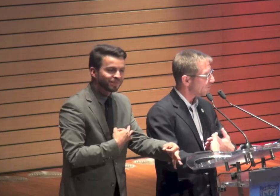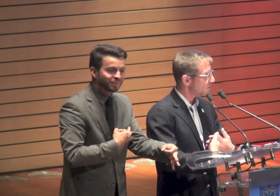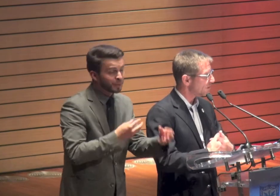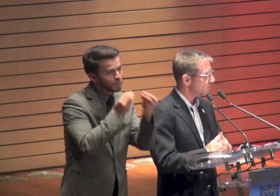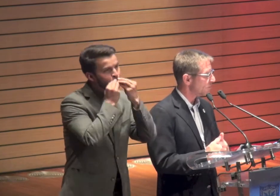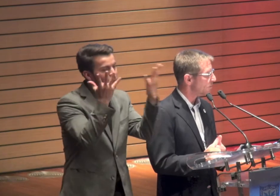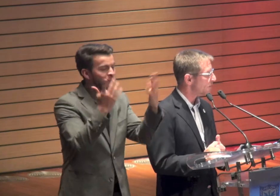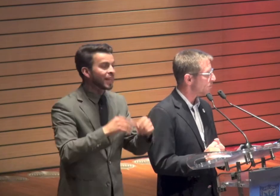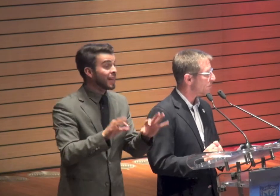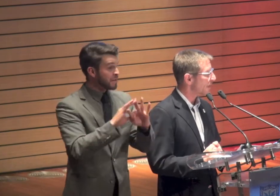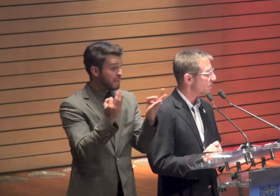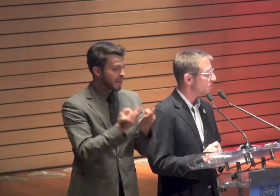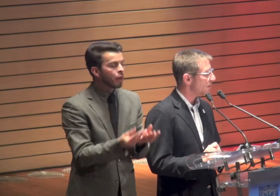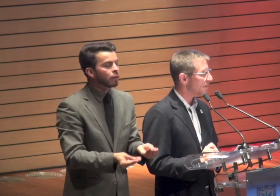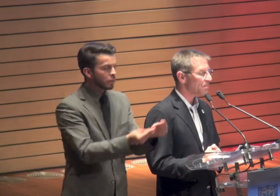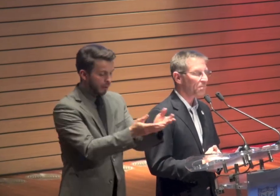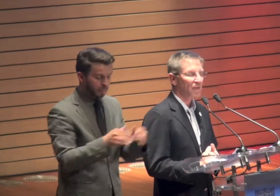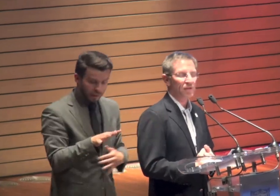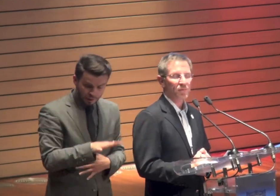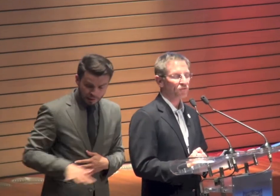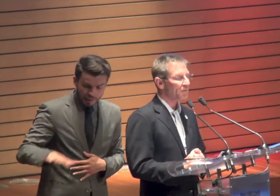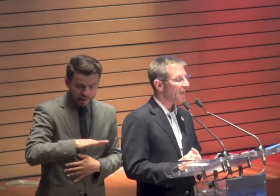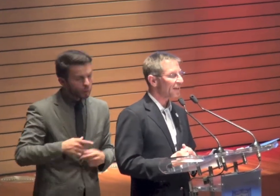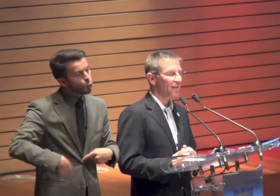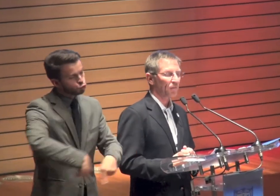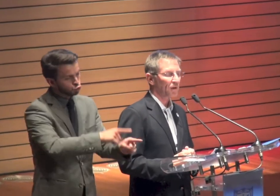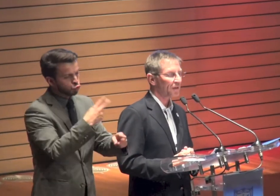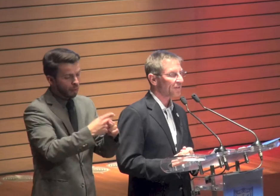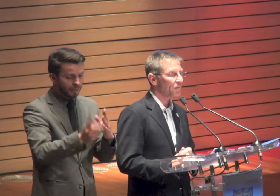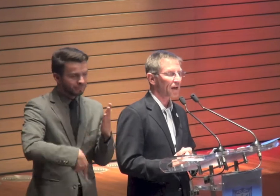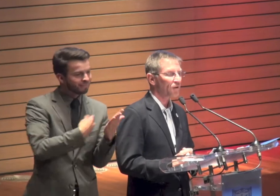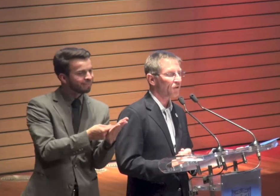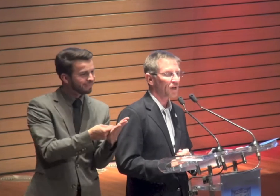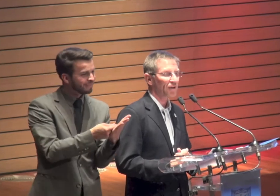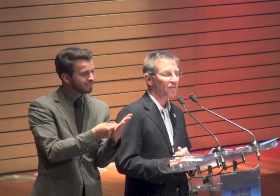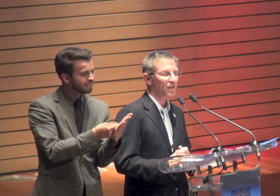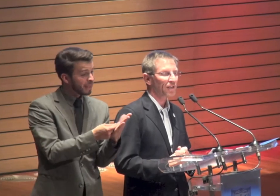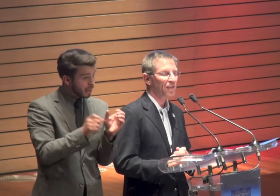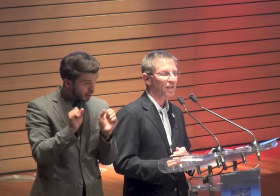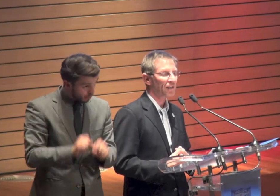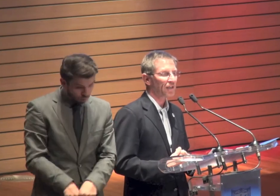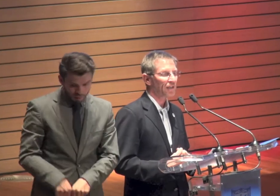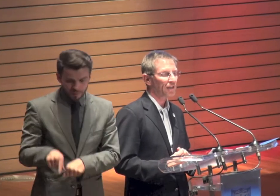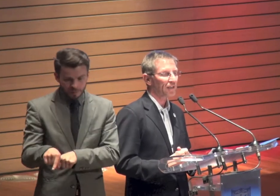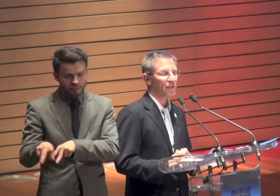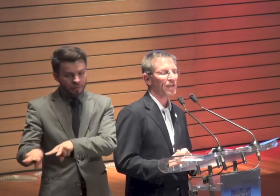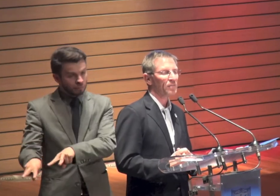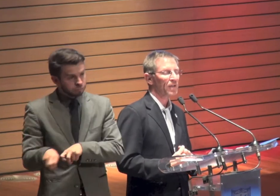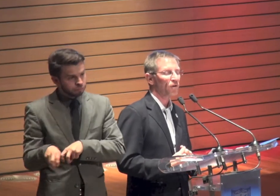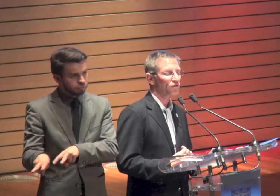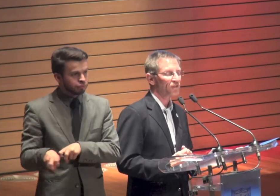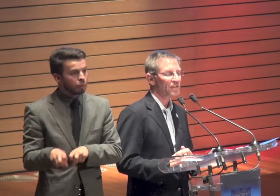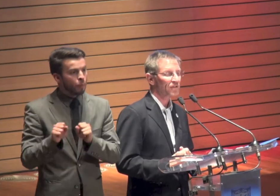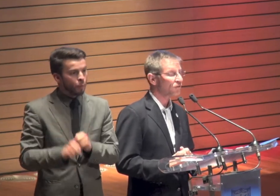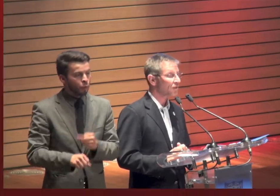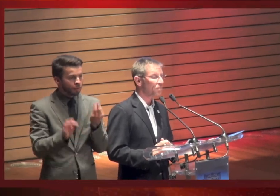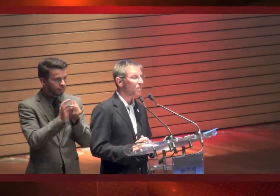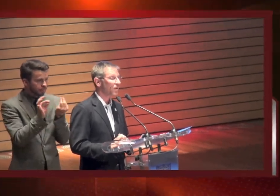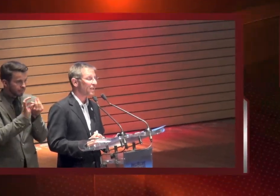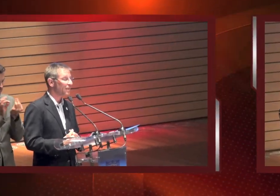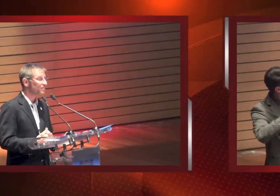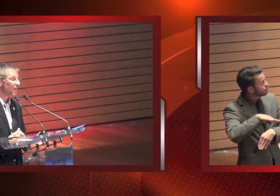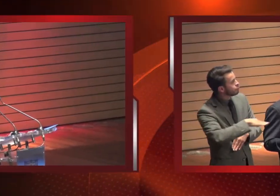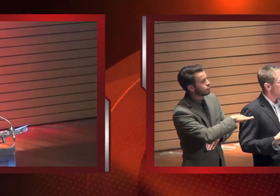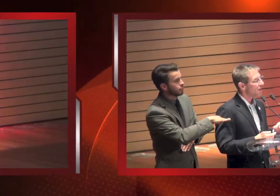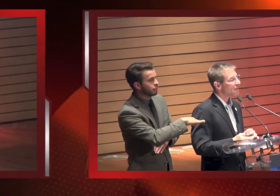la titulación de su predio, las posibilidades de que vuelvan a sembrar coca o que se metan en negocios ilícitos es